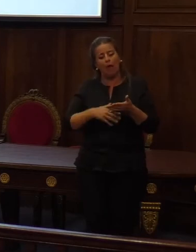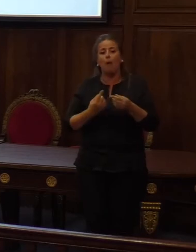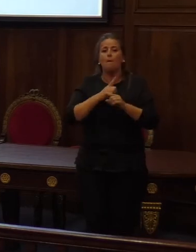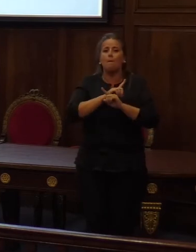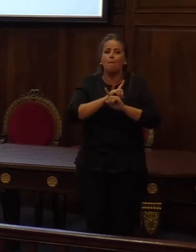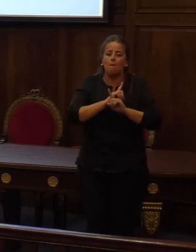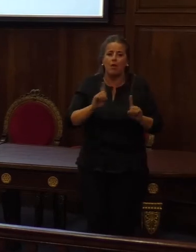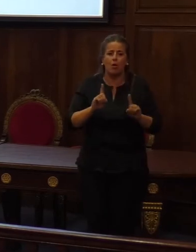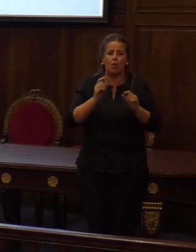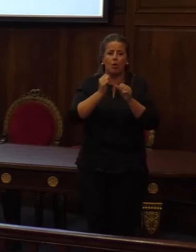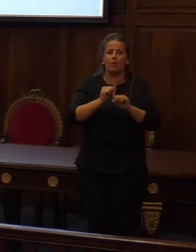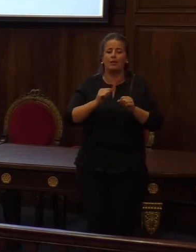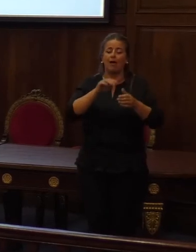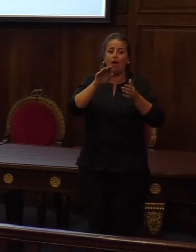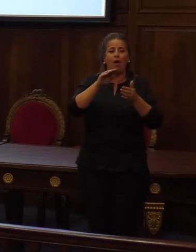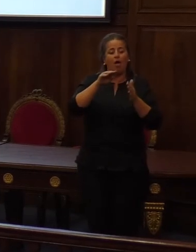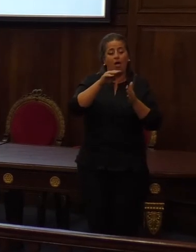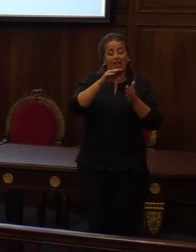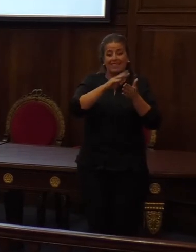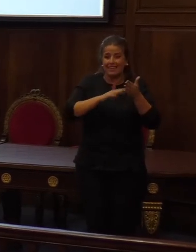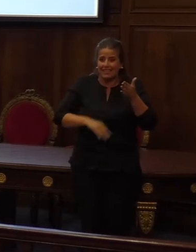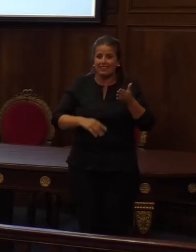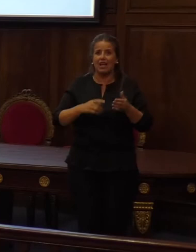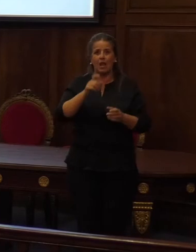primeros claustristas, son personas que hoy